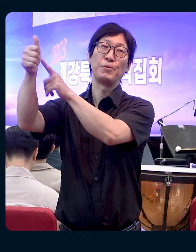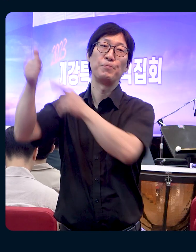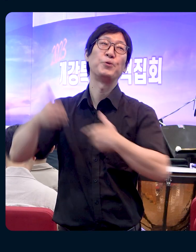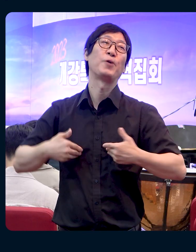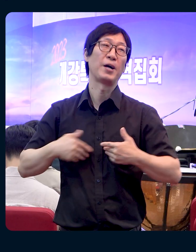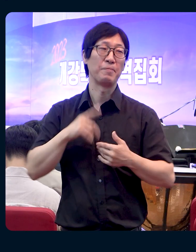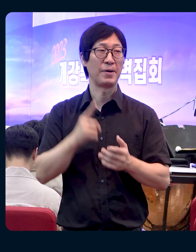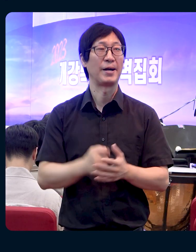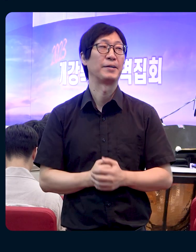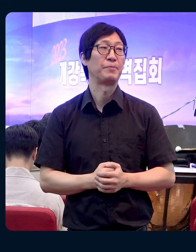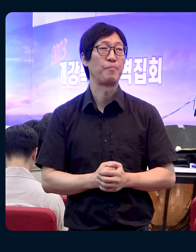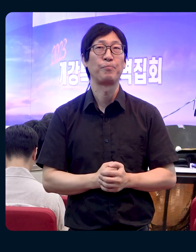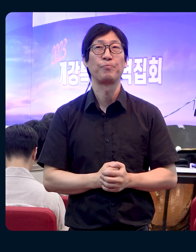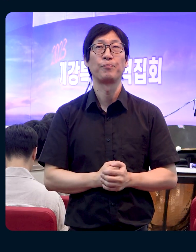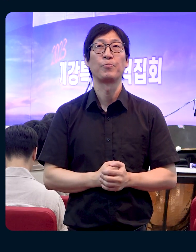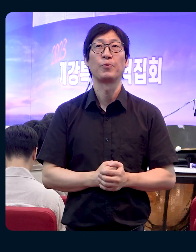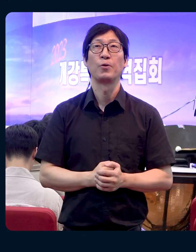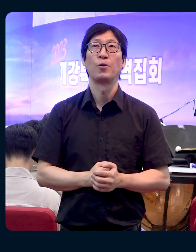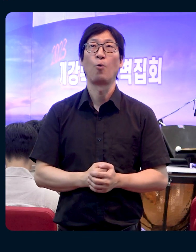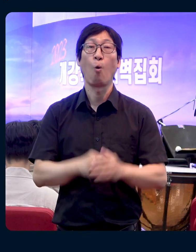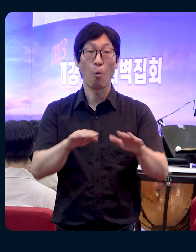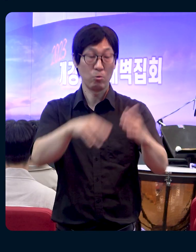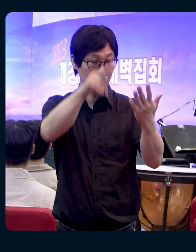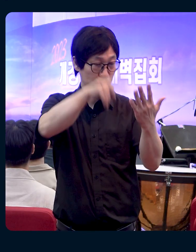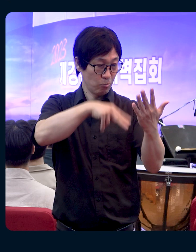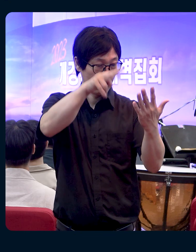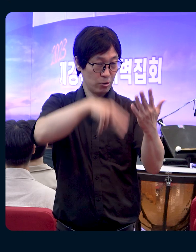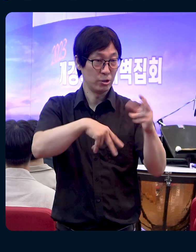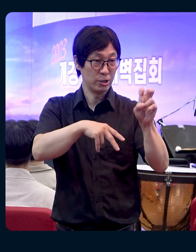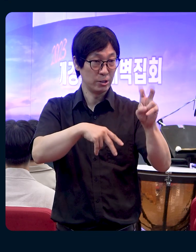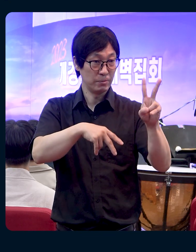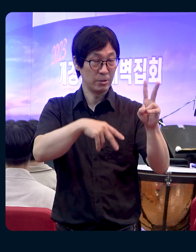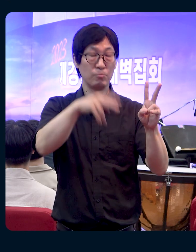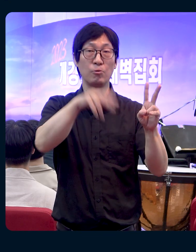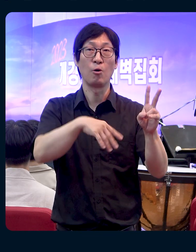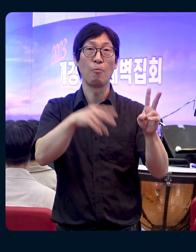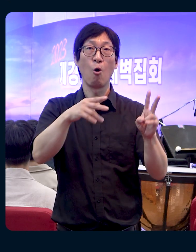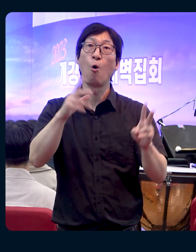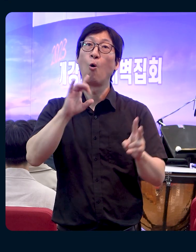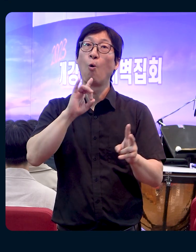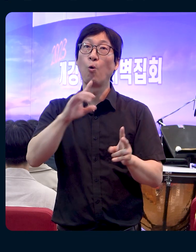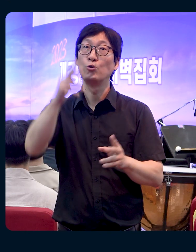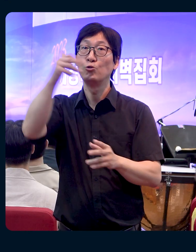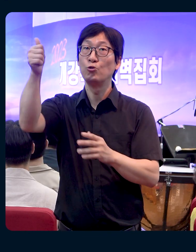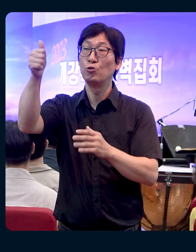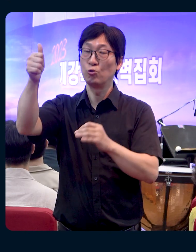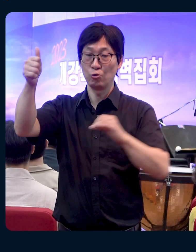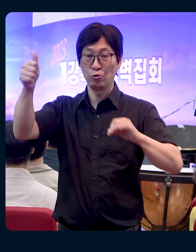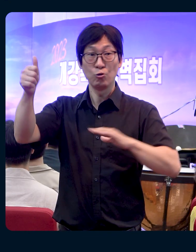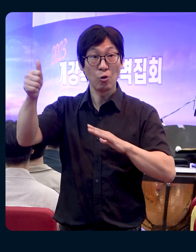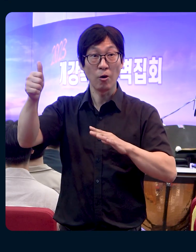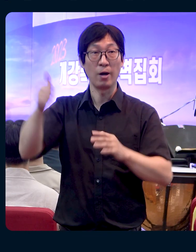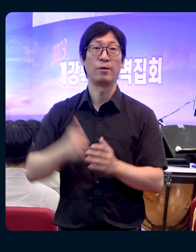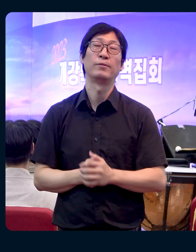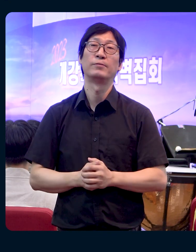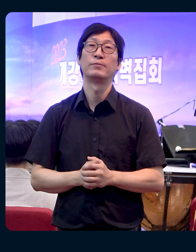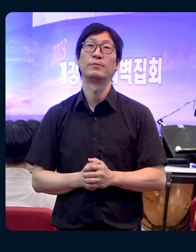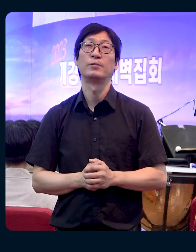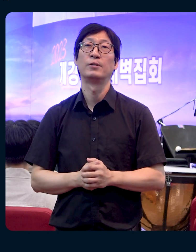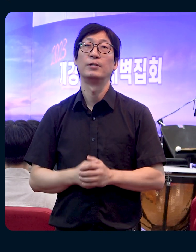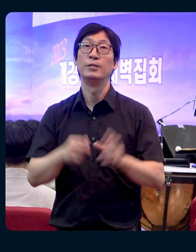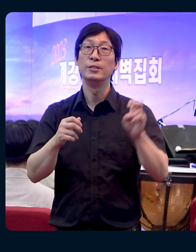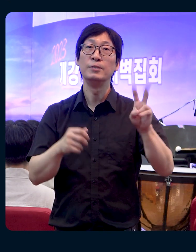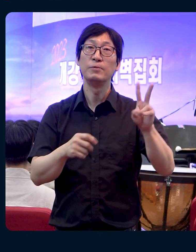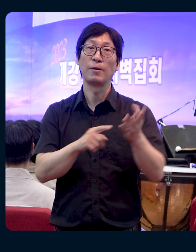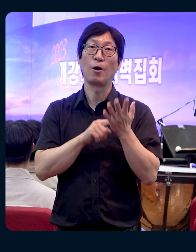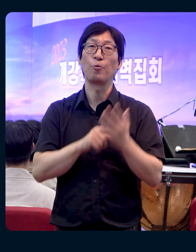보면요, 계속 그 얘기를 하고 있어요. 22절 보면 오직 주를 두려워하여 그랬어요.